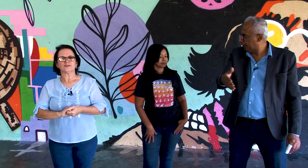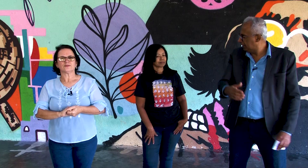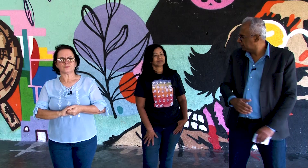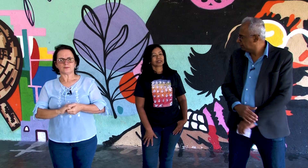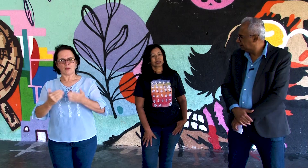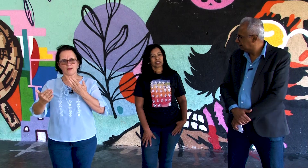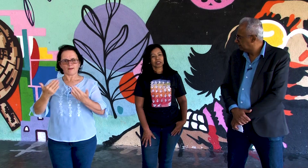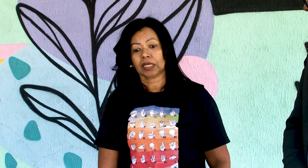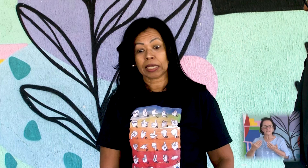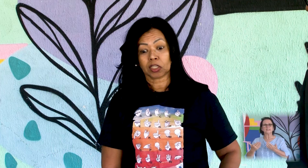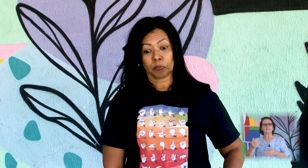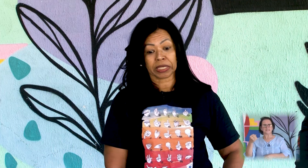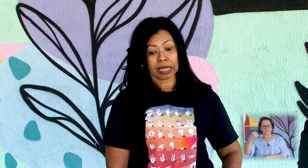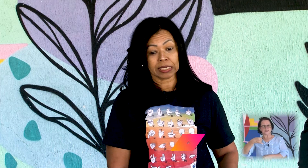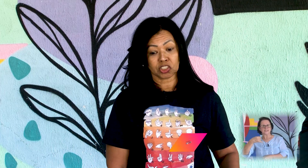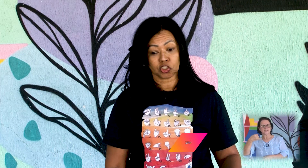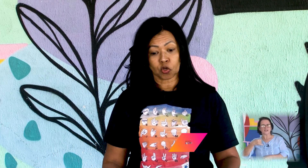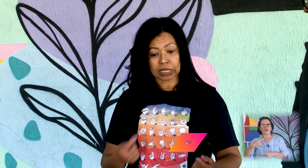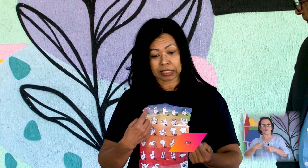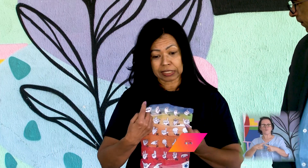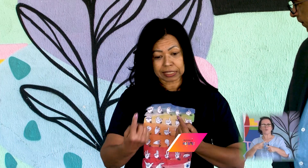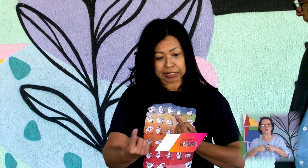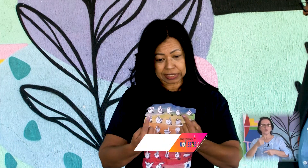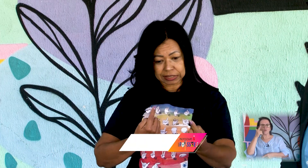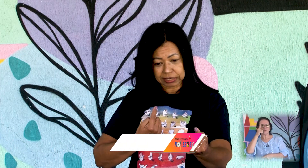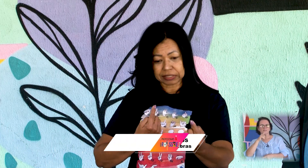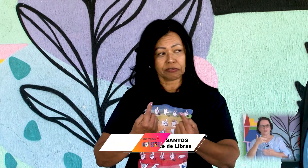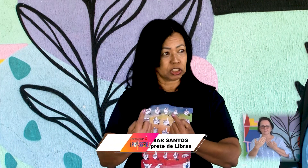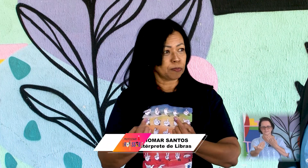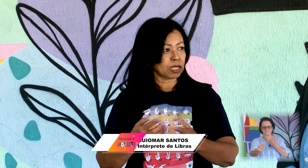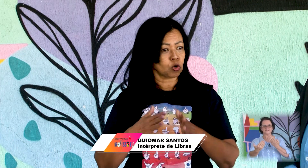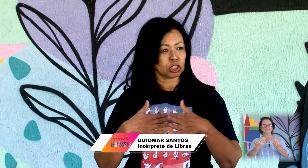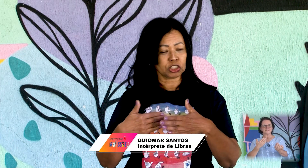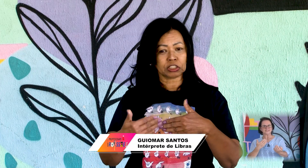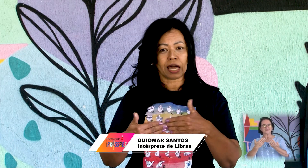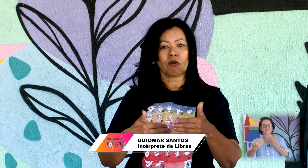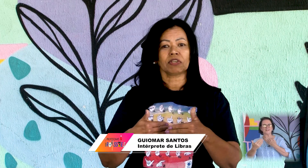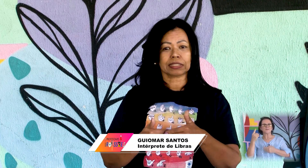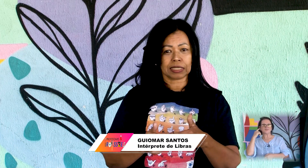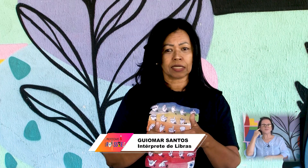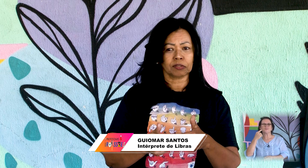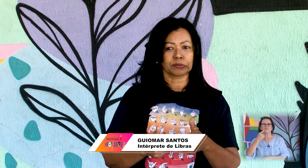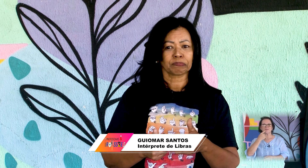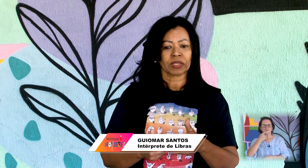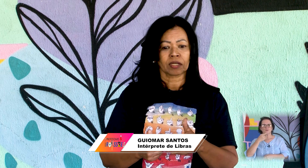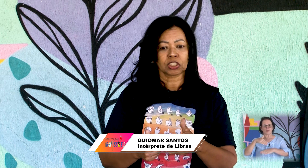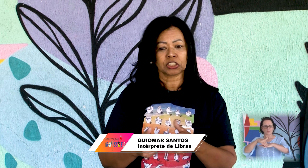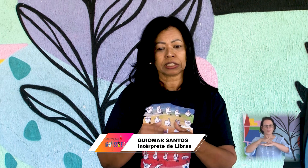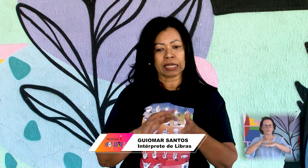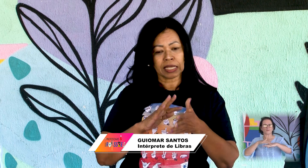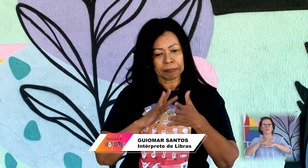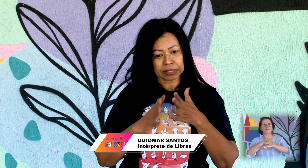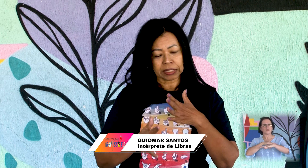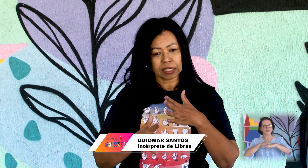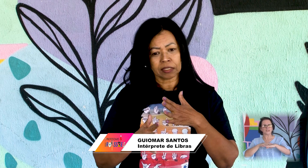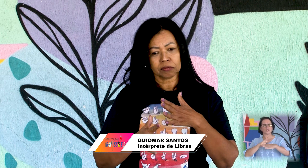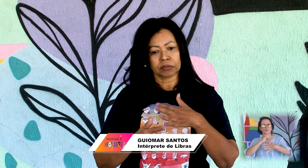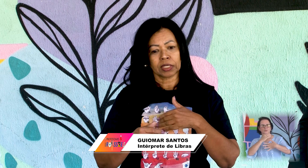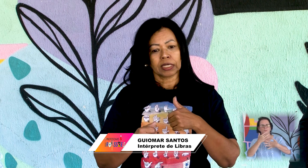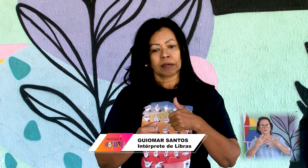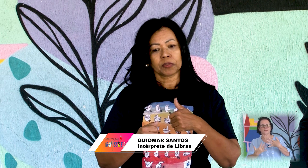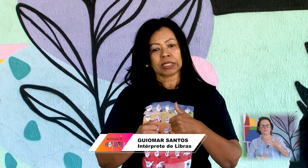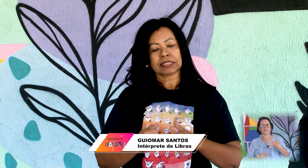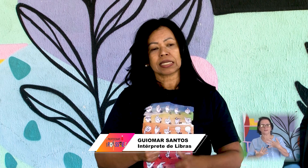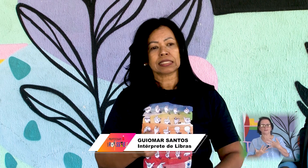entendida corretamente? Sim, então, porque ali a gente consegue ter esse feedback. Quando a gente está conversando, quando a gente está